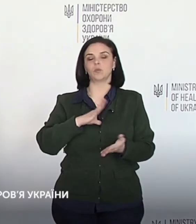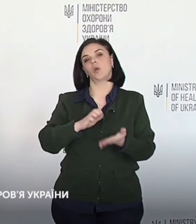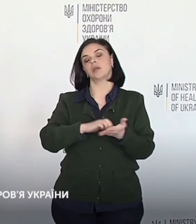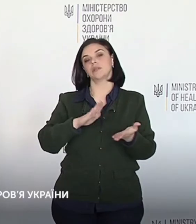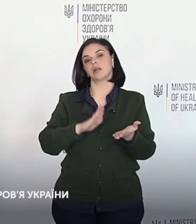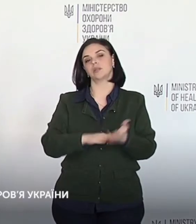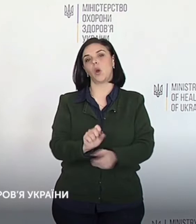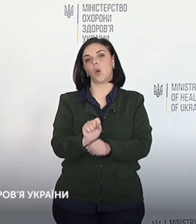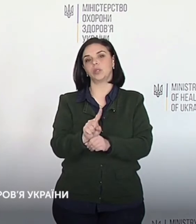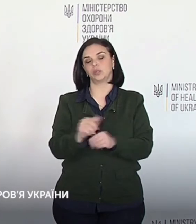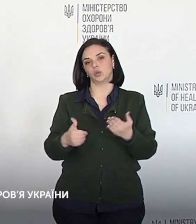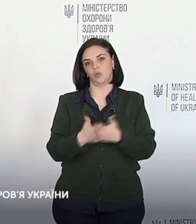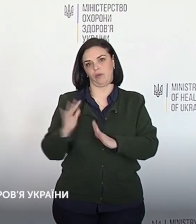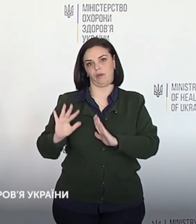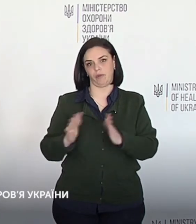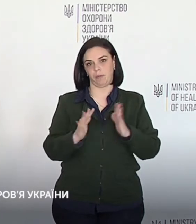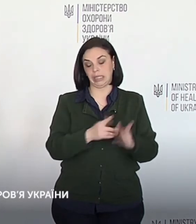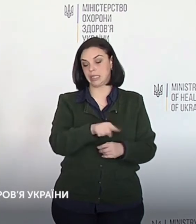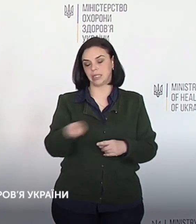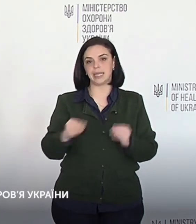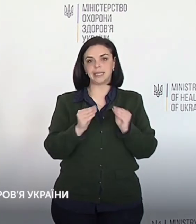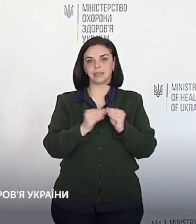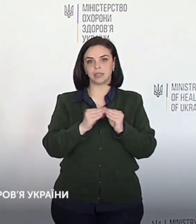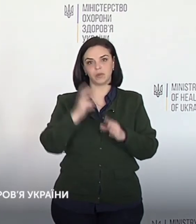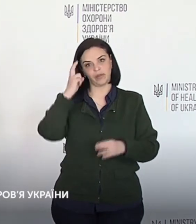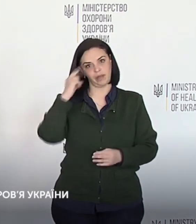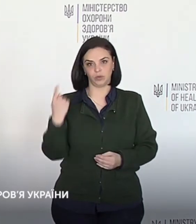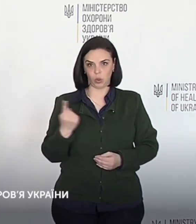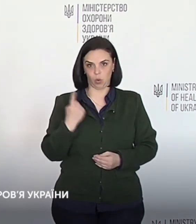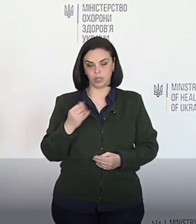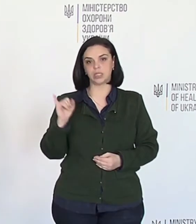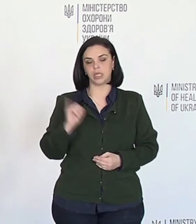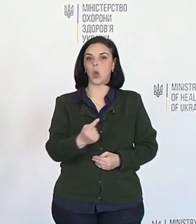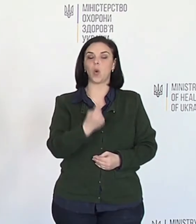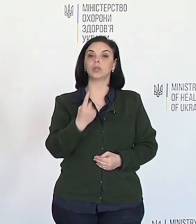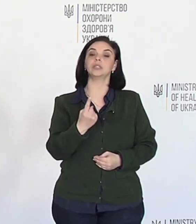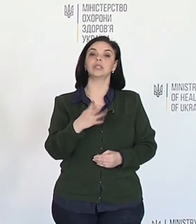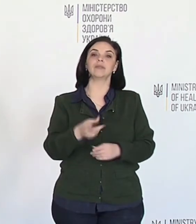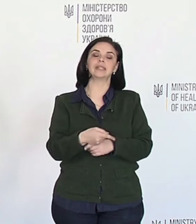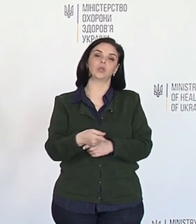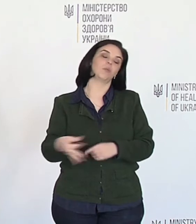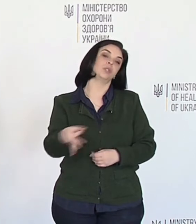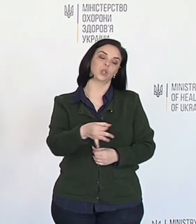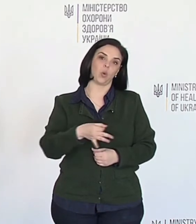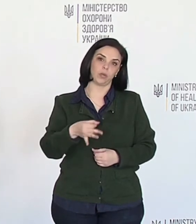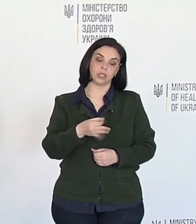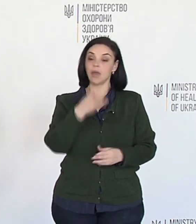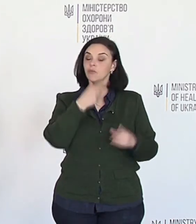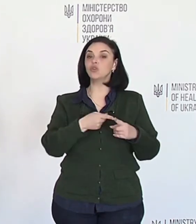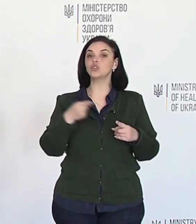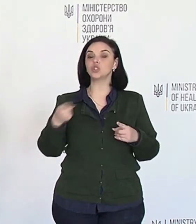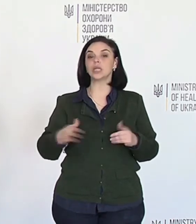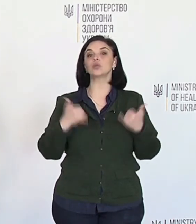зареєстровано 11 нових випадків. З них 10 було в Київській області і один в Тернопільській області. В той же